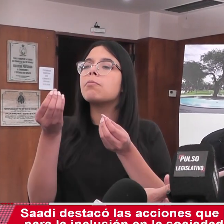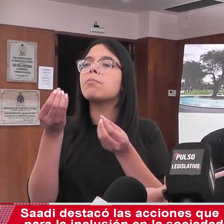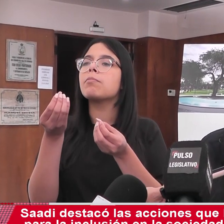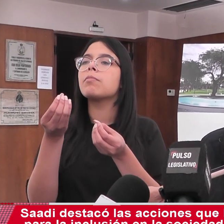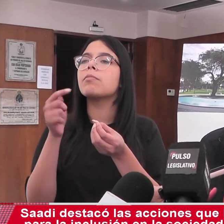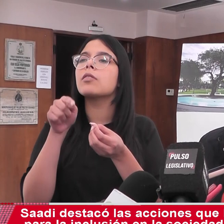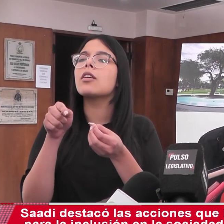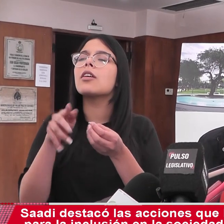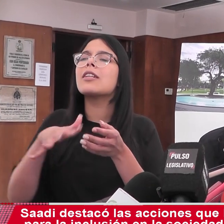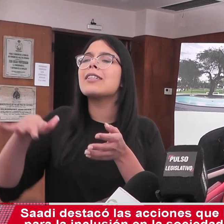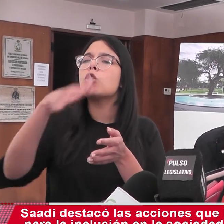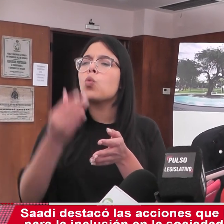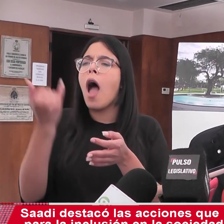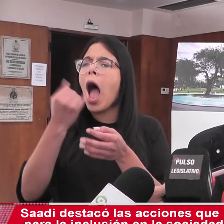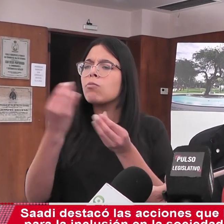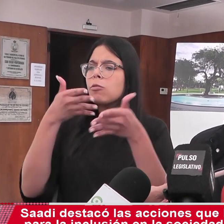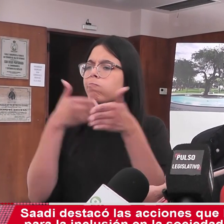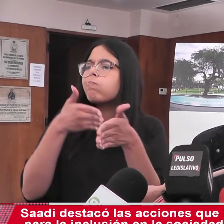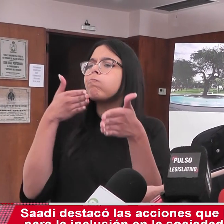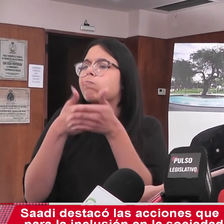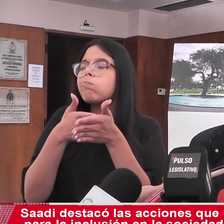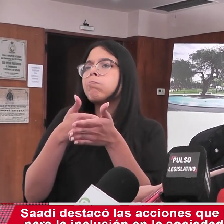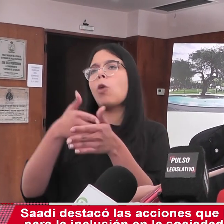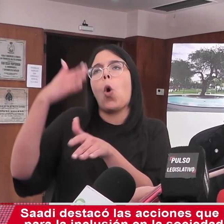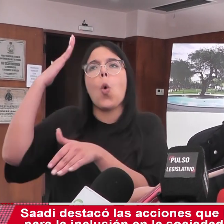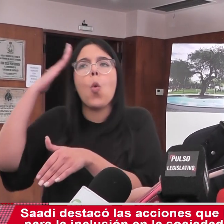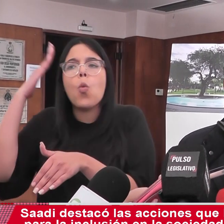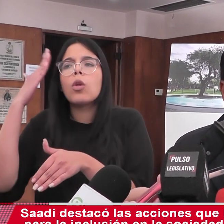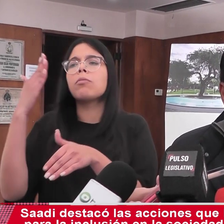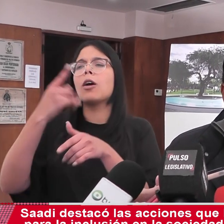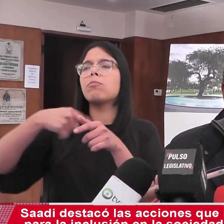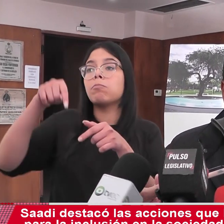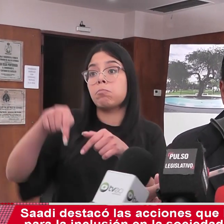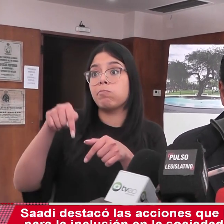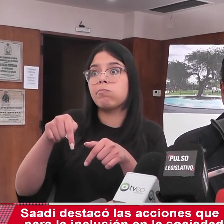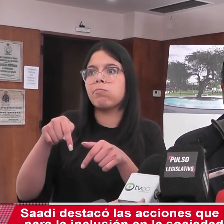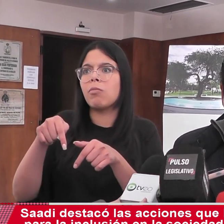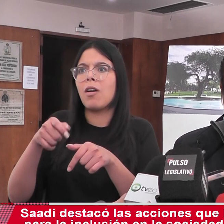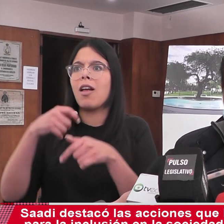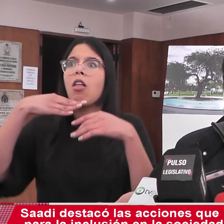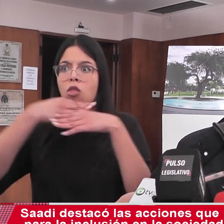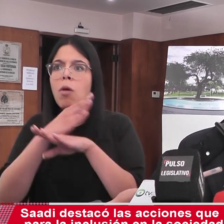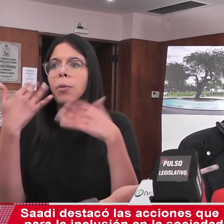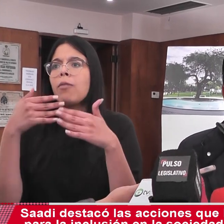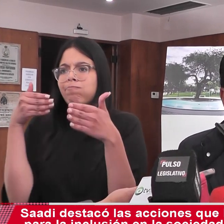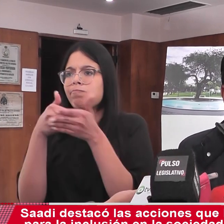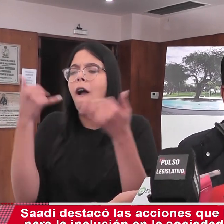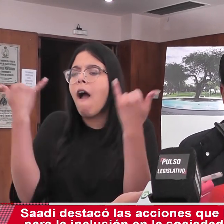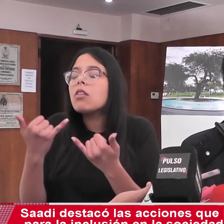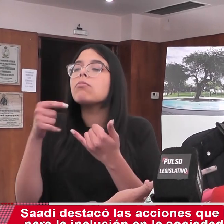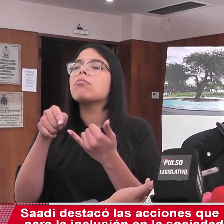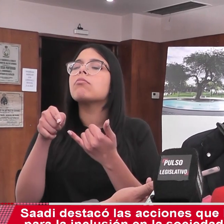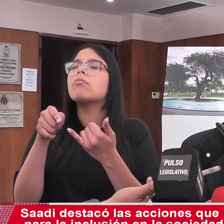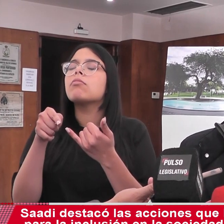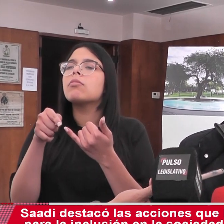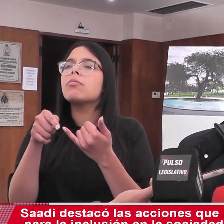quedan en la ciudad muchas barreras culturales, urbanísticas, en este caso de idioma, que tenemos que